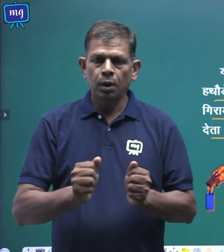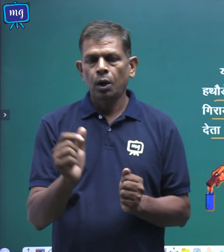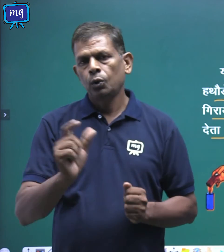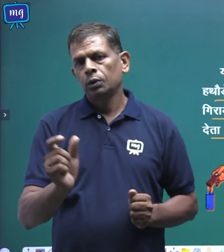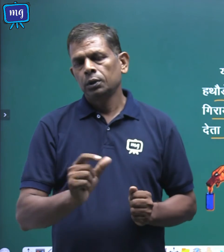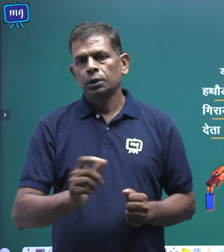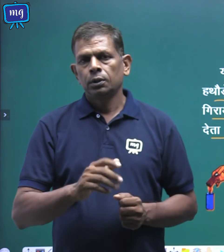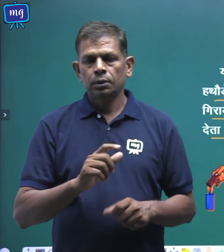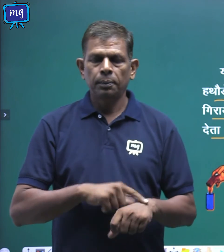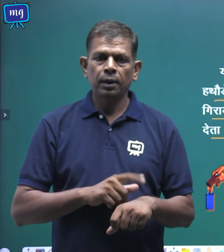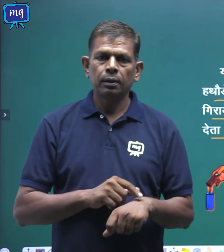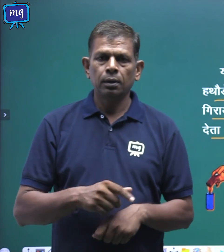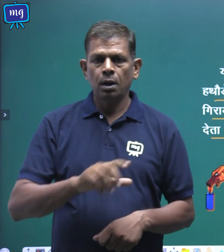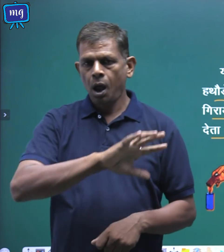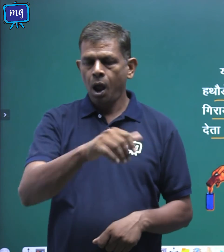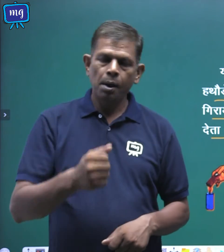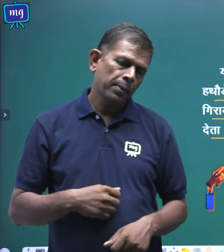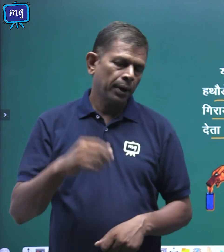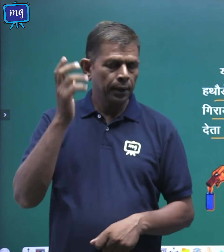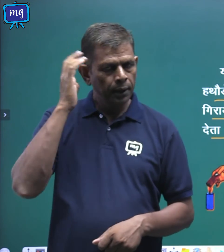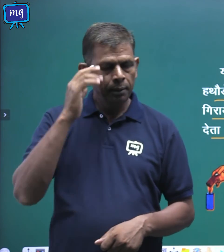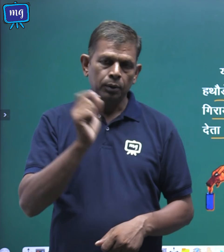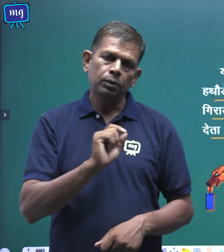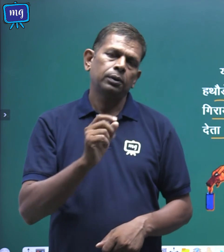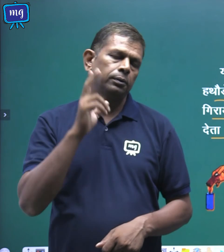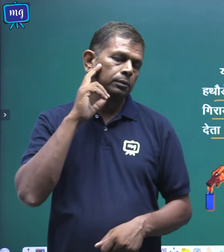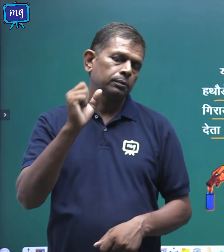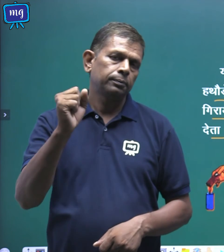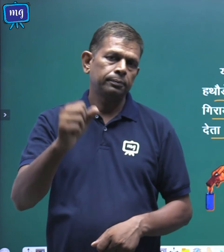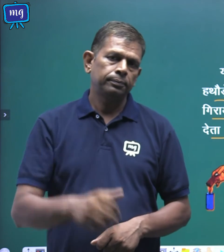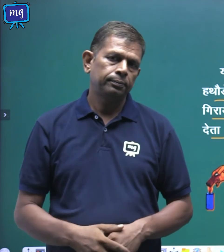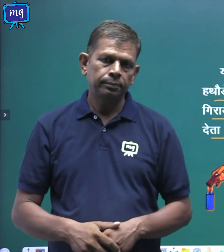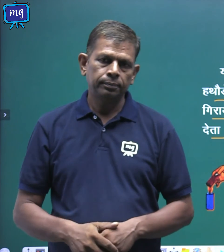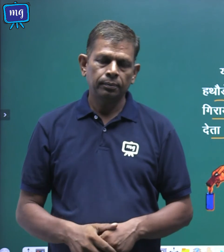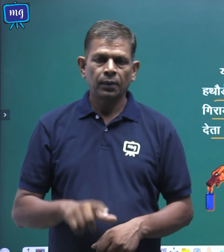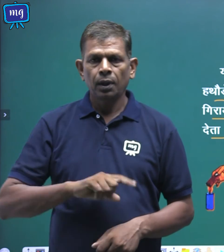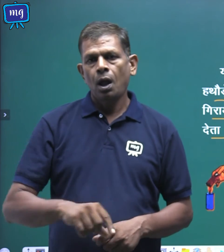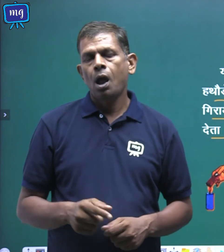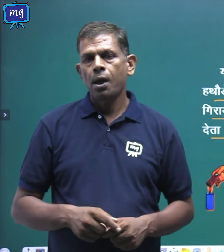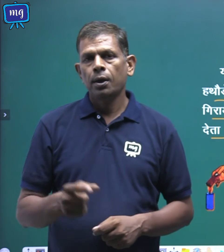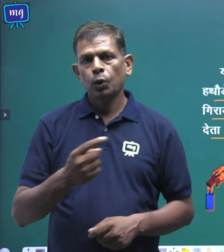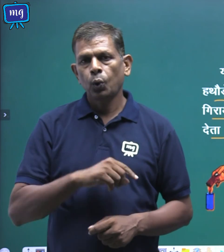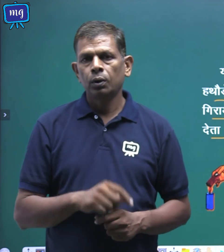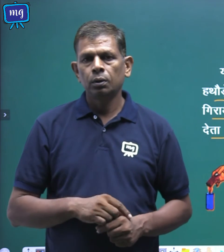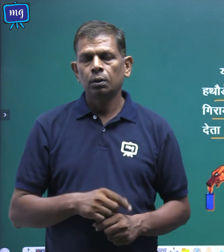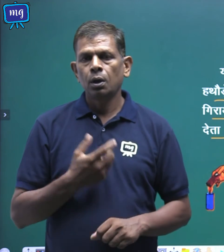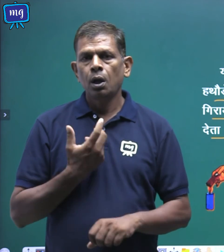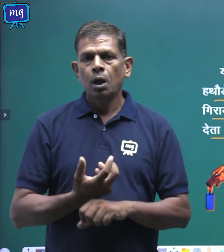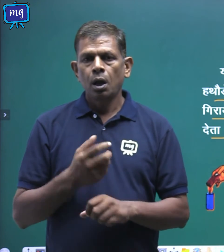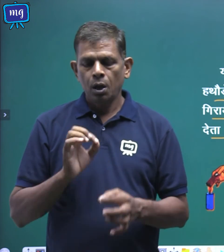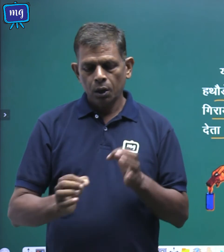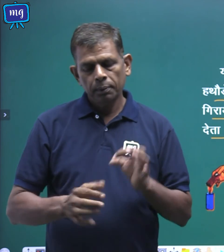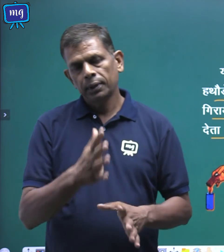करते समय हमें इन बातों का ध्यान रखना है कि अगर हम इनको गर्म कर